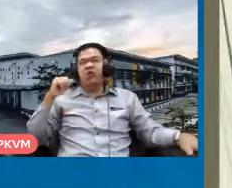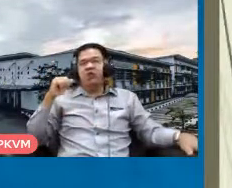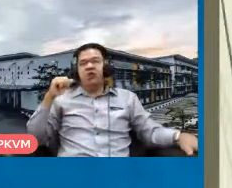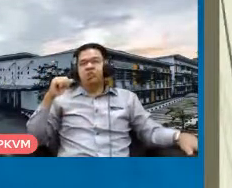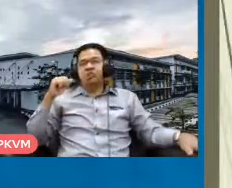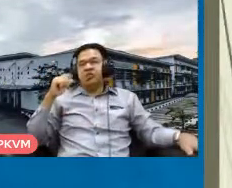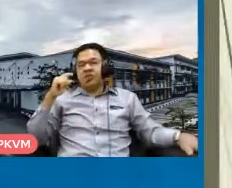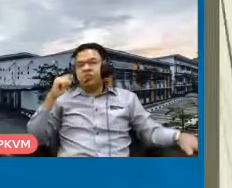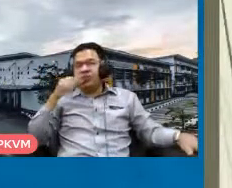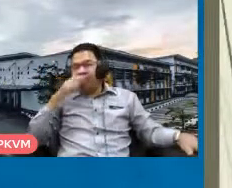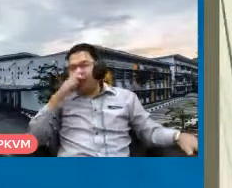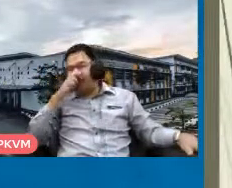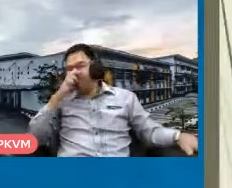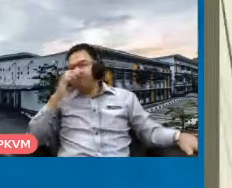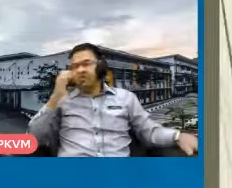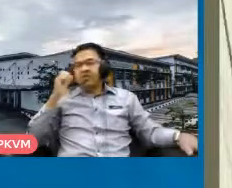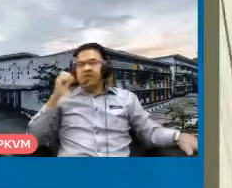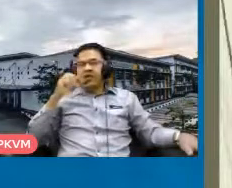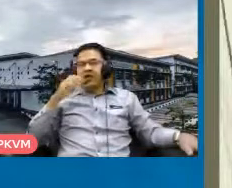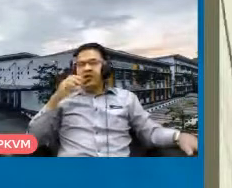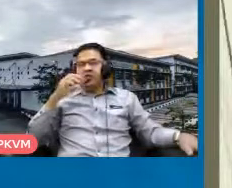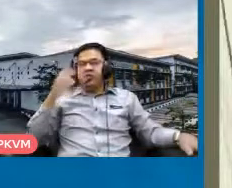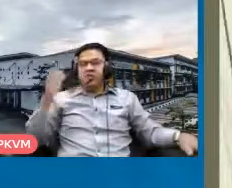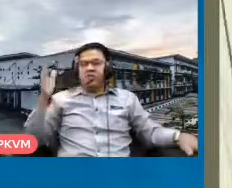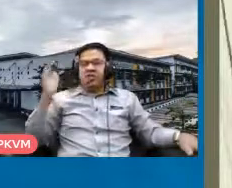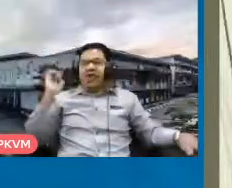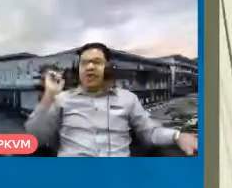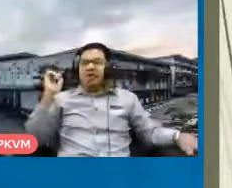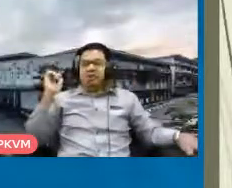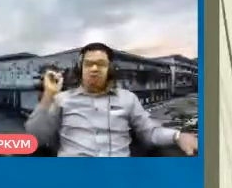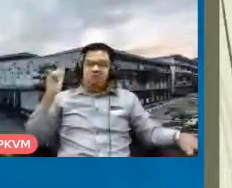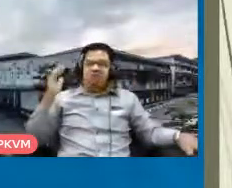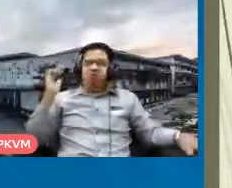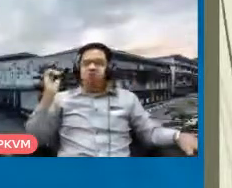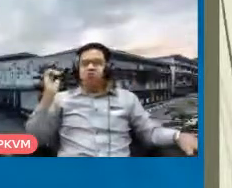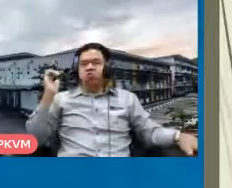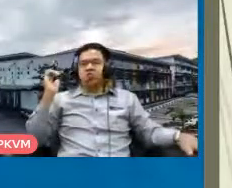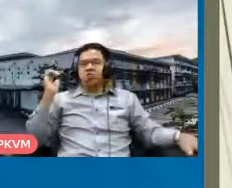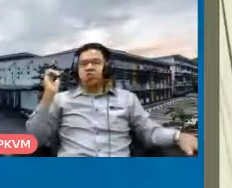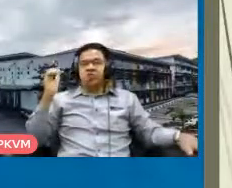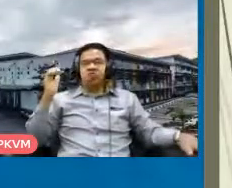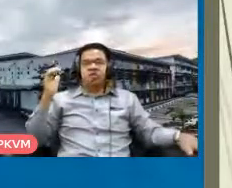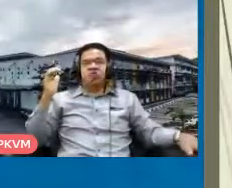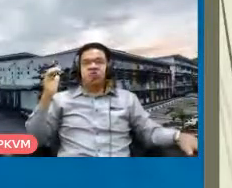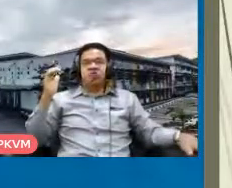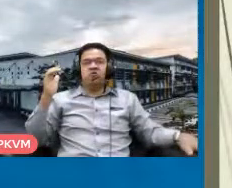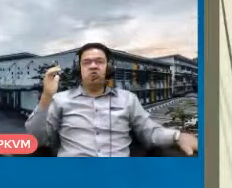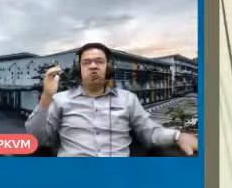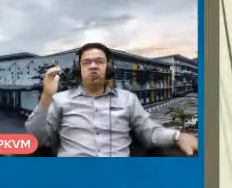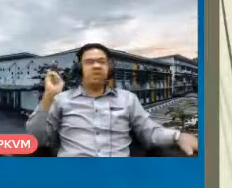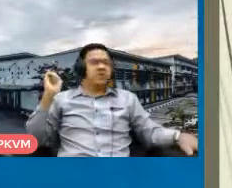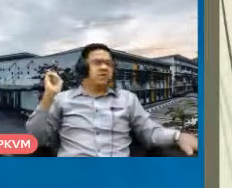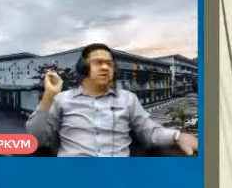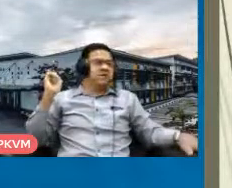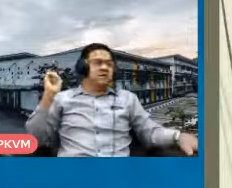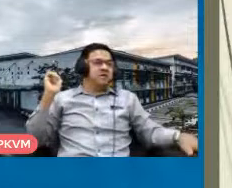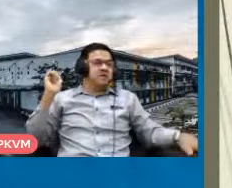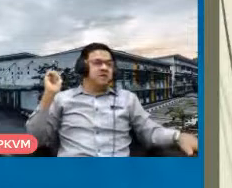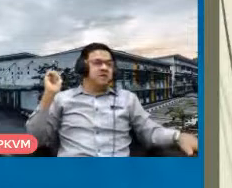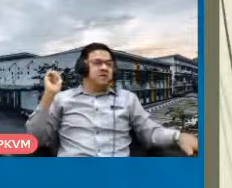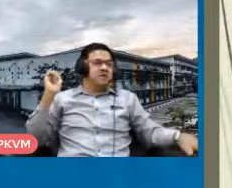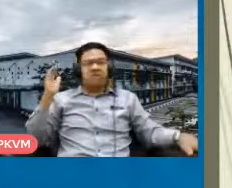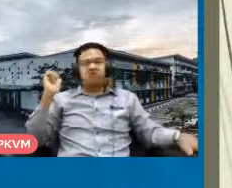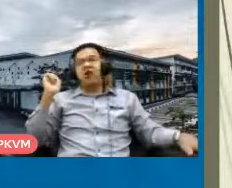besok enggak loh kamu Dapatkah kemudian penyertaan kamu masuk kamu masuk tengok peringkat mana